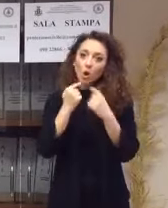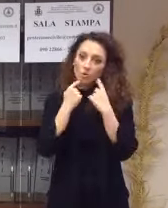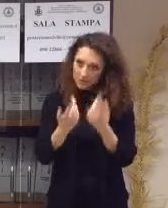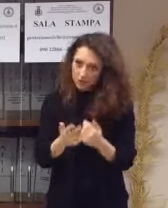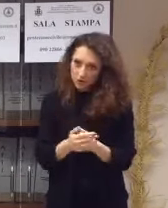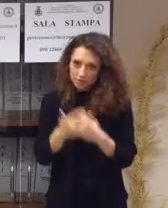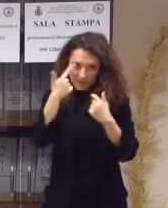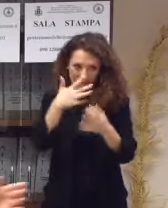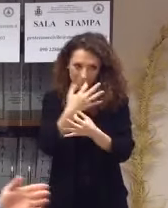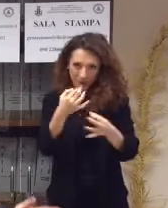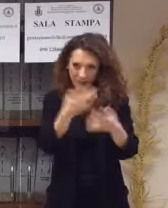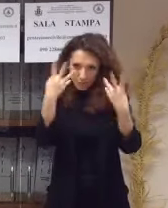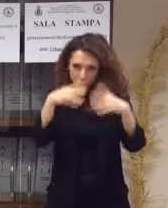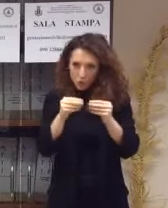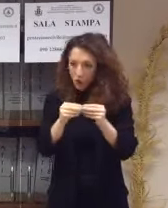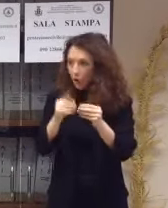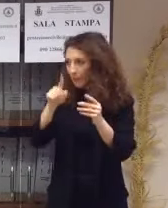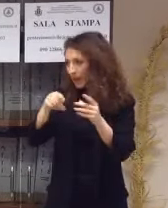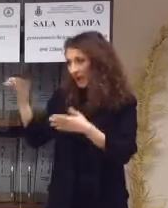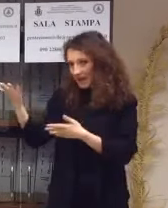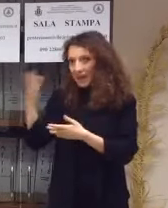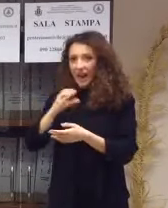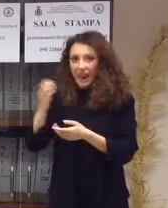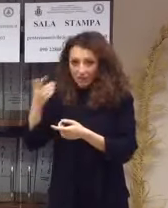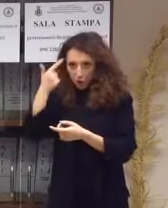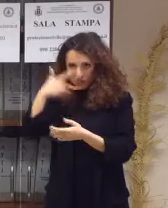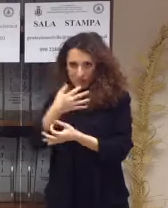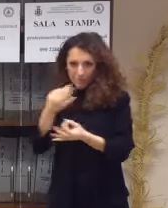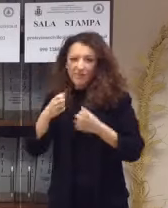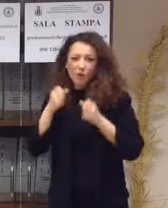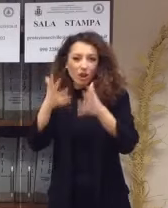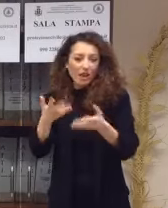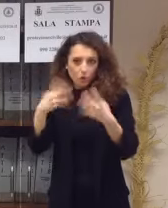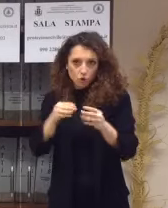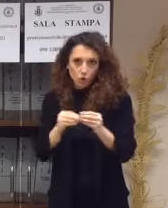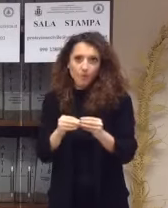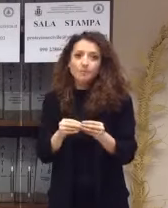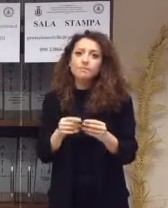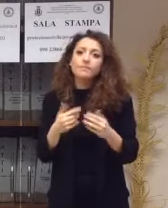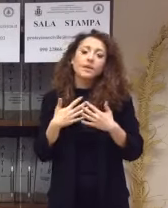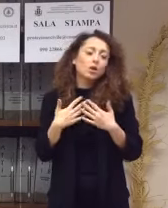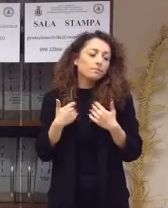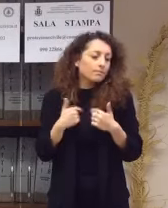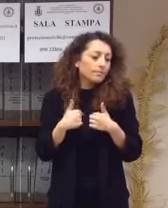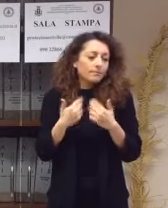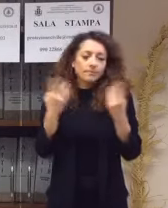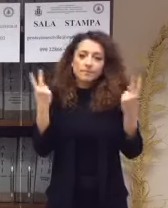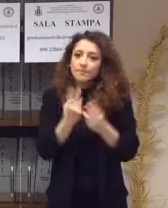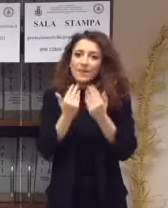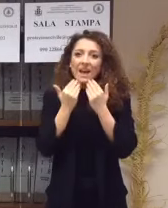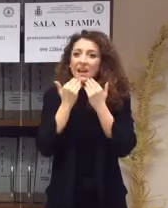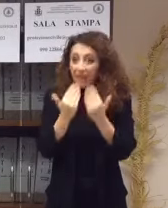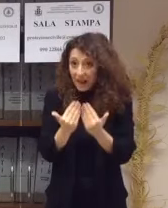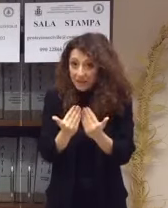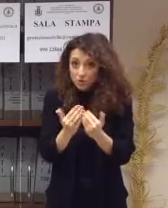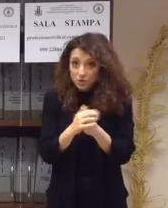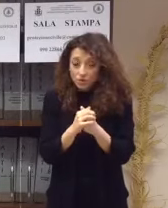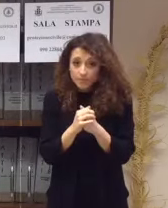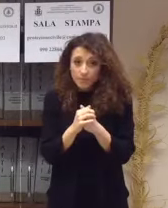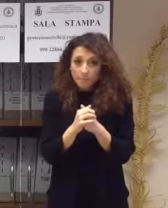come funziona anche la nostra Calafiore. Io vi ringrazio di questo, non abbiamo